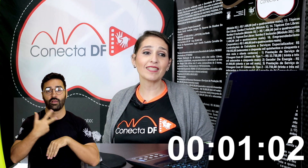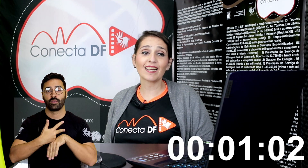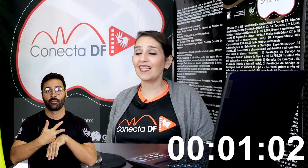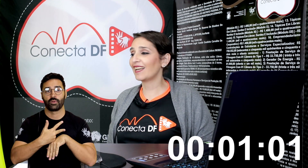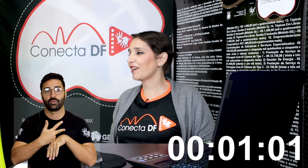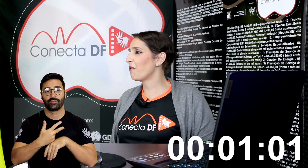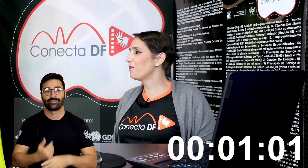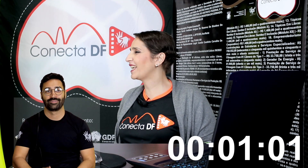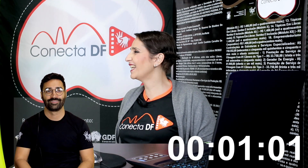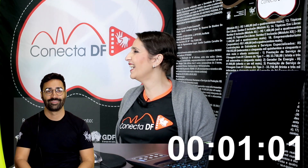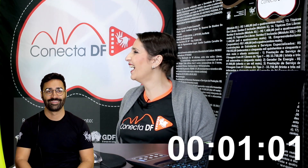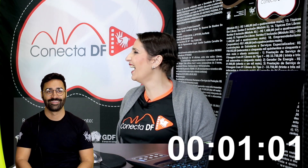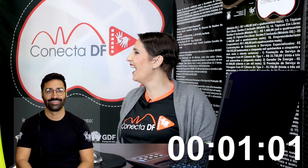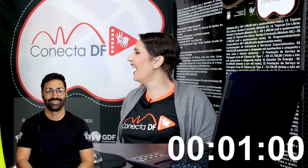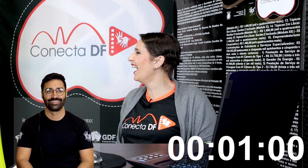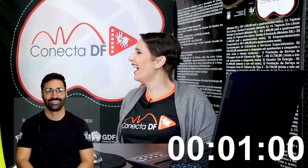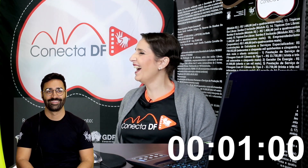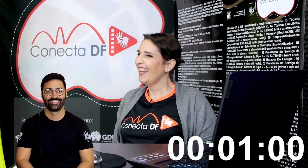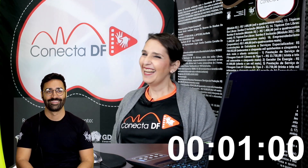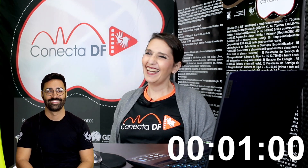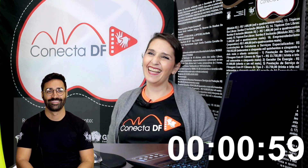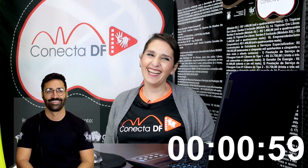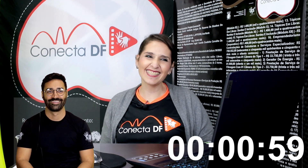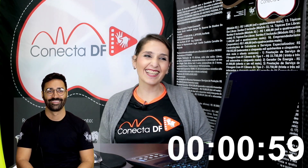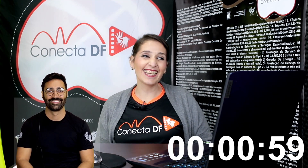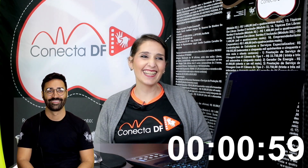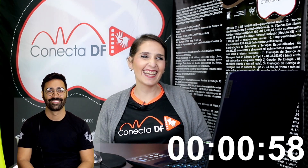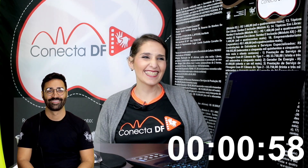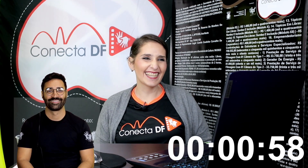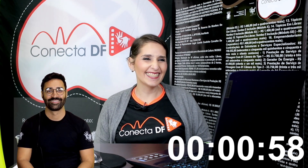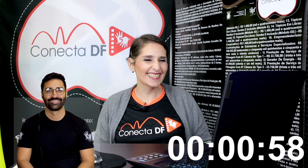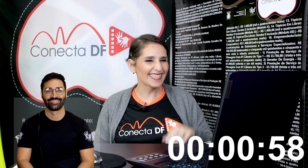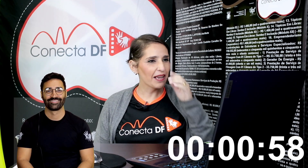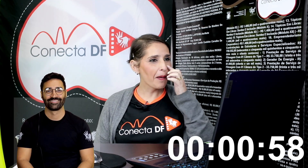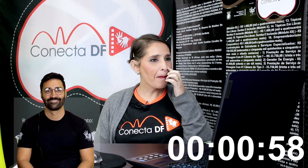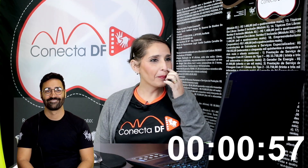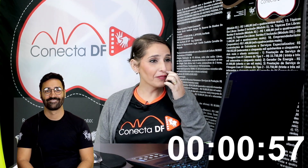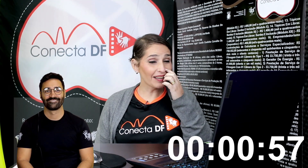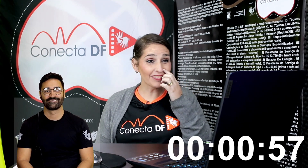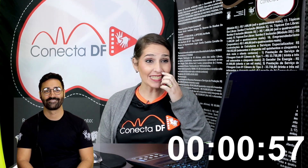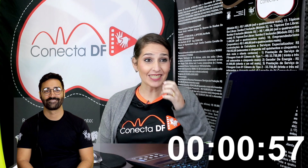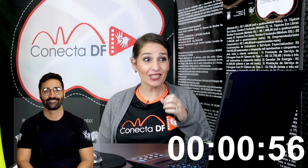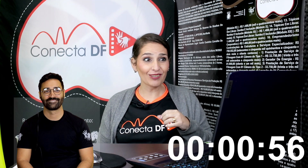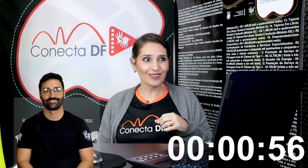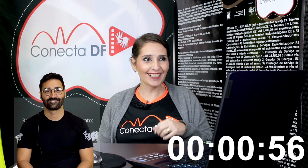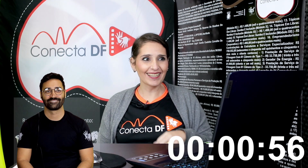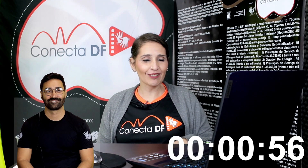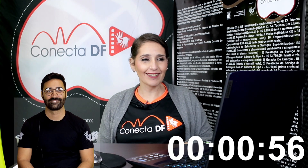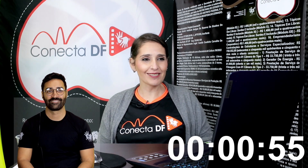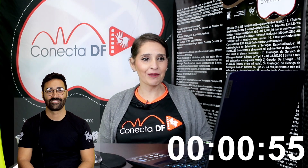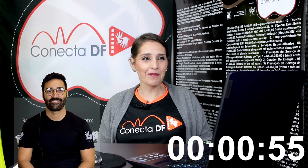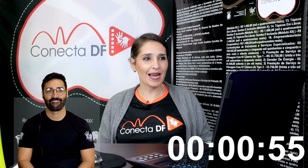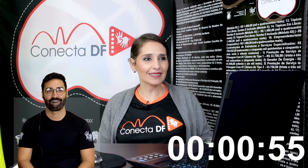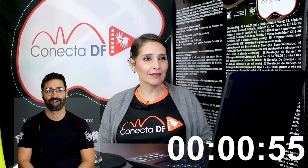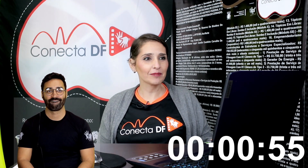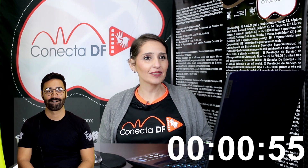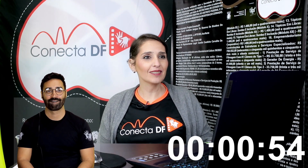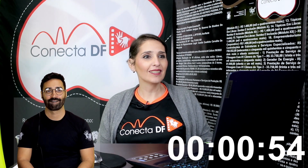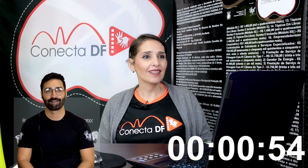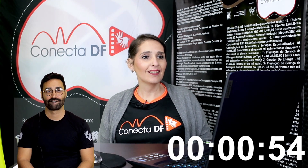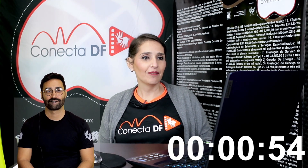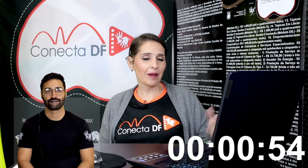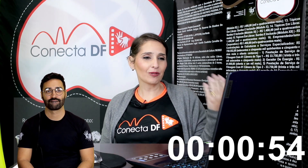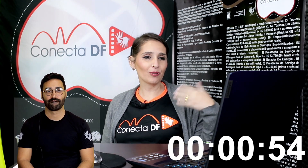Alguém vai fazer galinhada com piqui. É isso aí, né, gente? O povo tá fazendo de tudo aqui, tô achando o